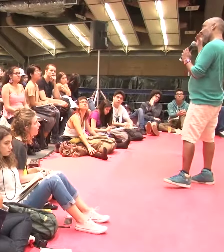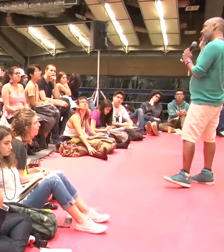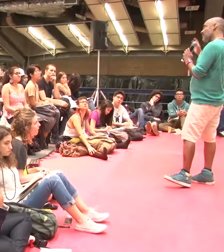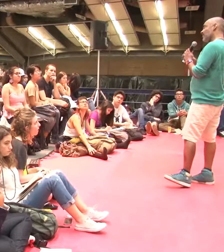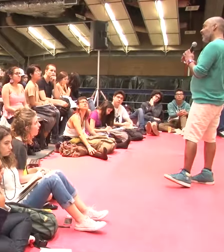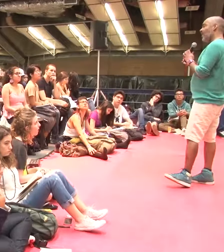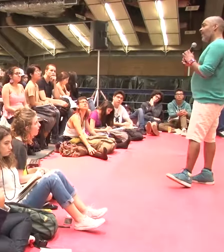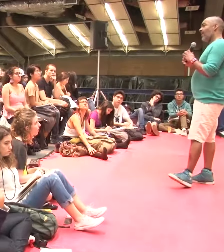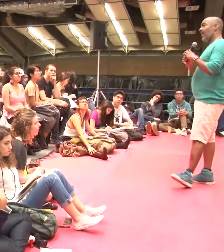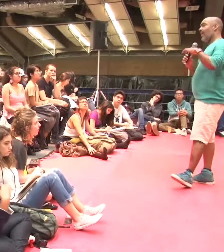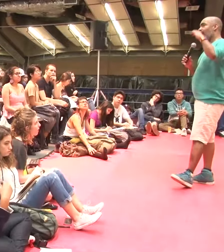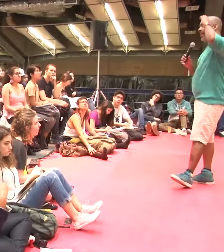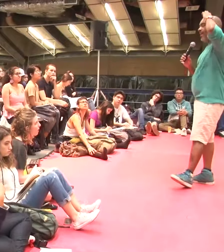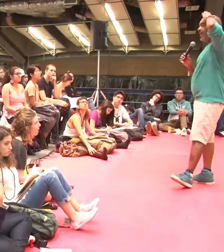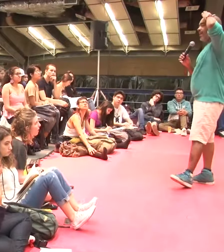últimas sílabas,